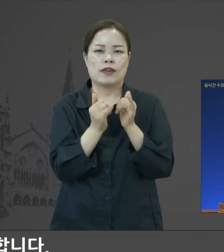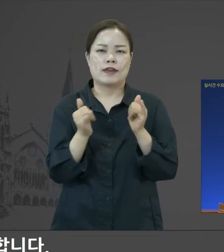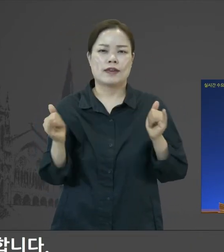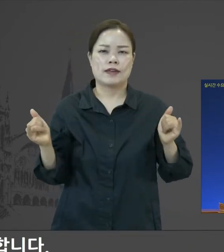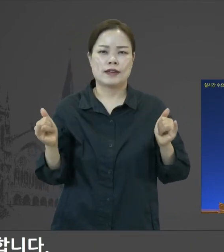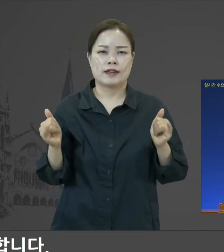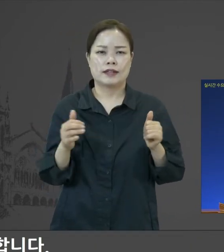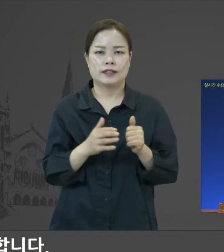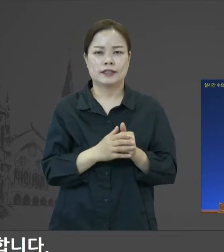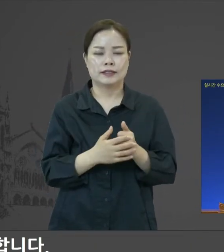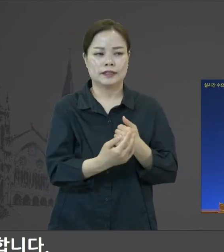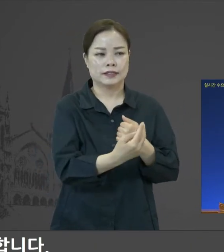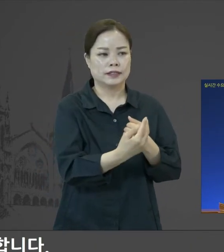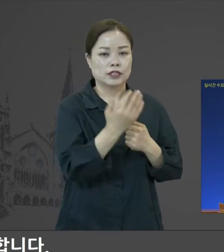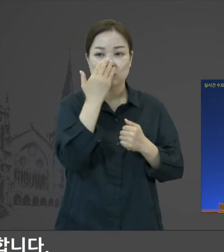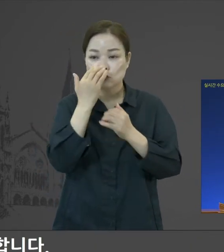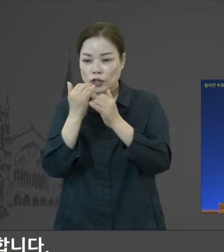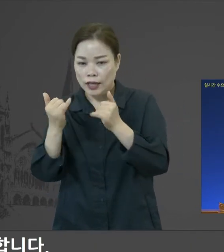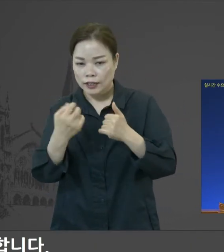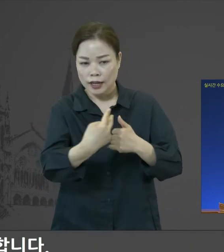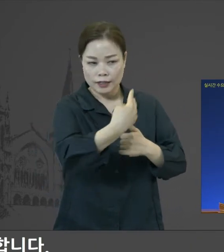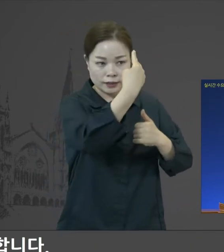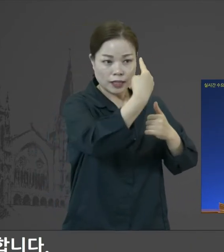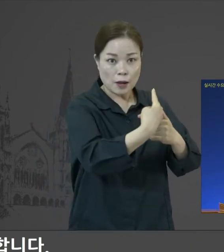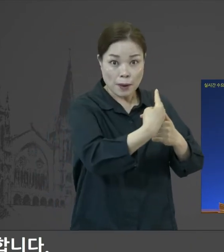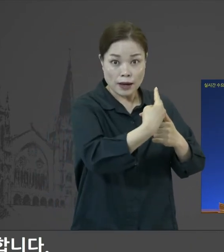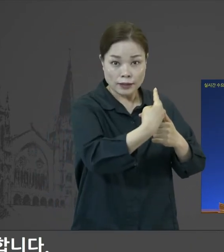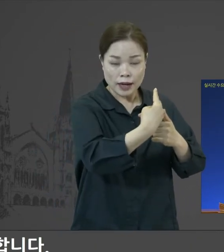유대인들과 이 사마리아인들이 예배